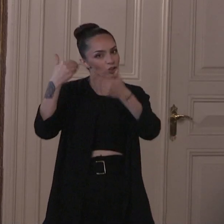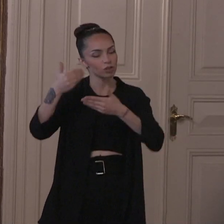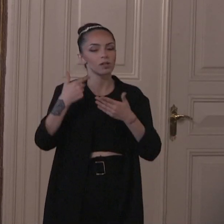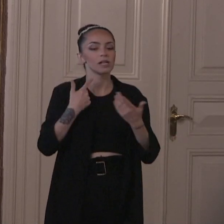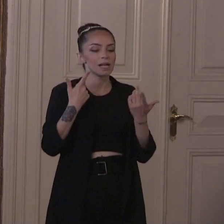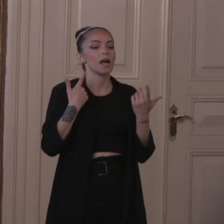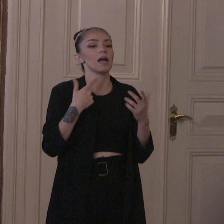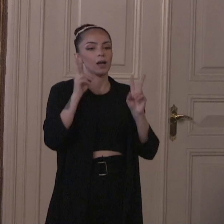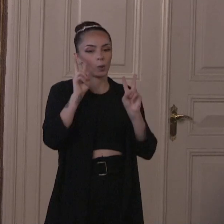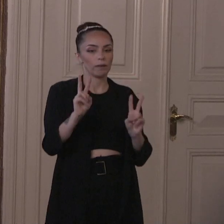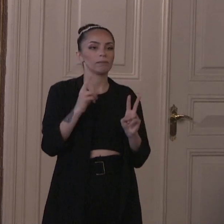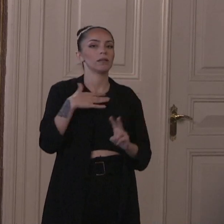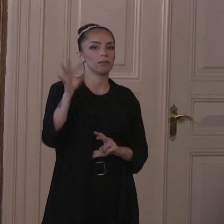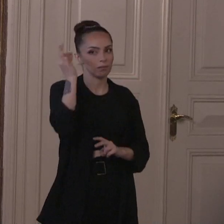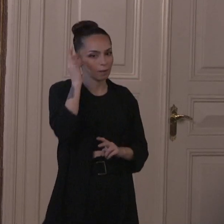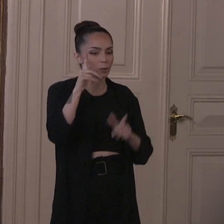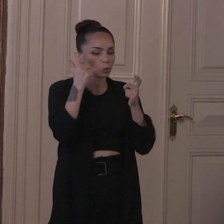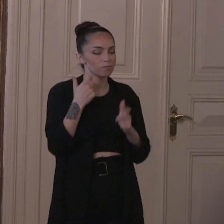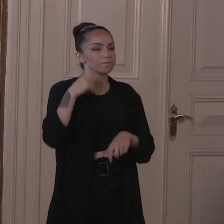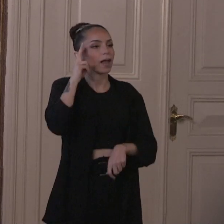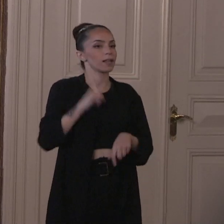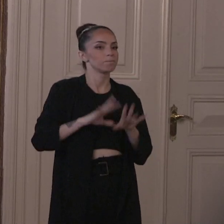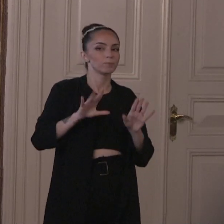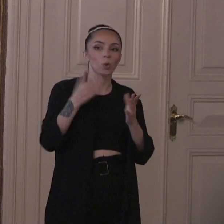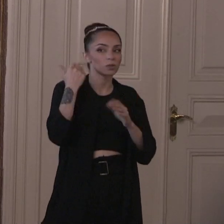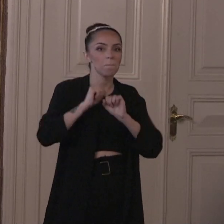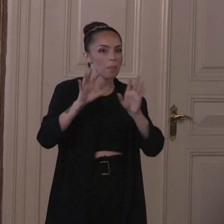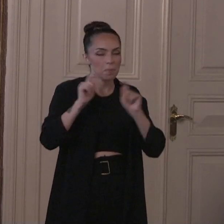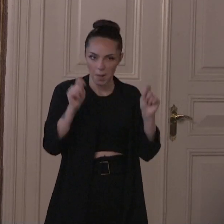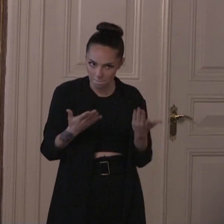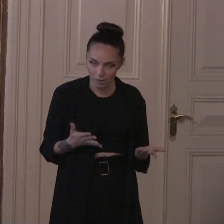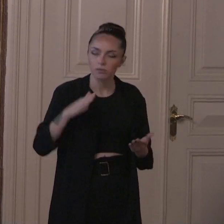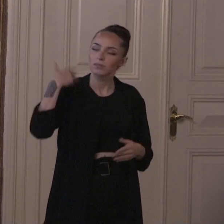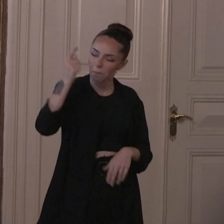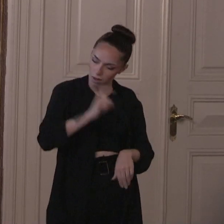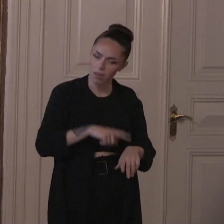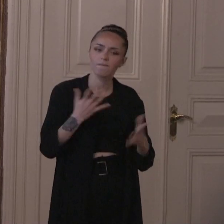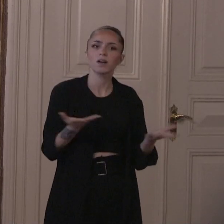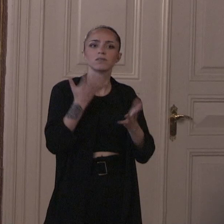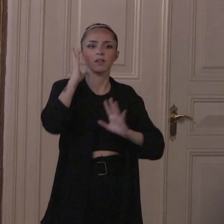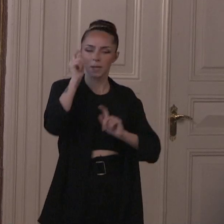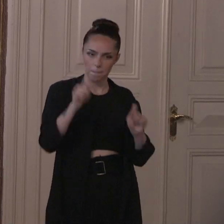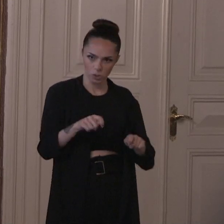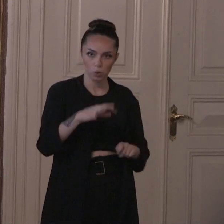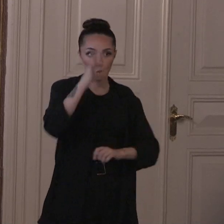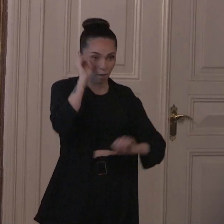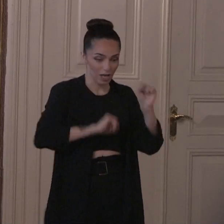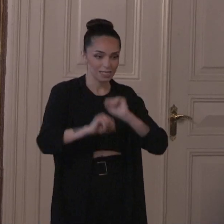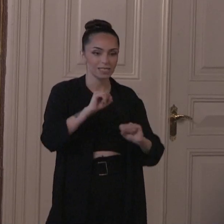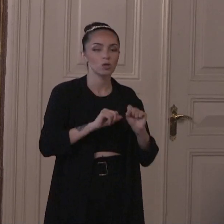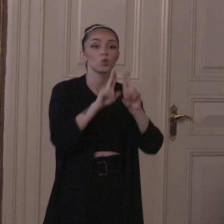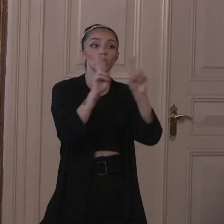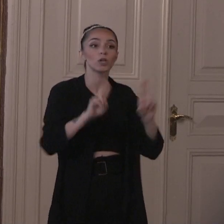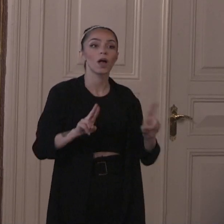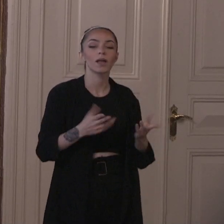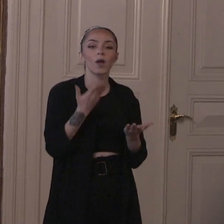sorumluluklarımızı hatırlatan yayınlar da çıktı. Daha da bunu tabii ki çıkaracağız. Üniversitemiz yayınevi uluslararası